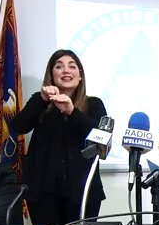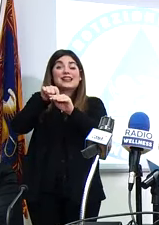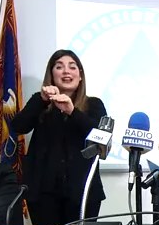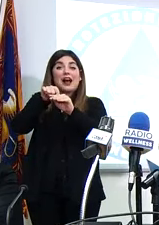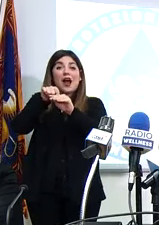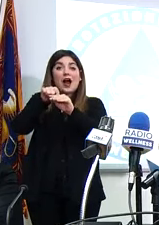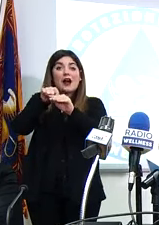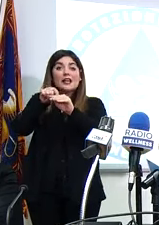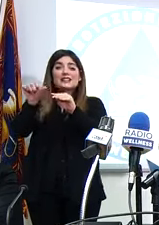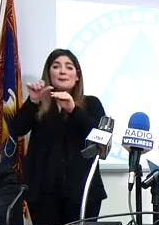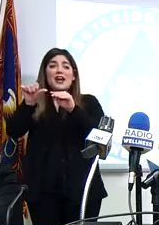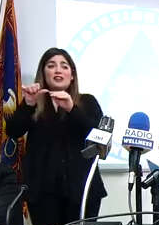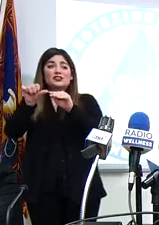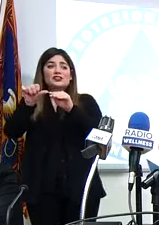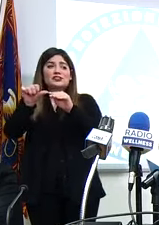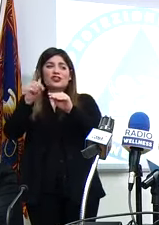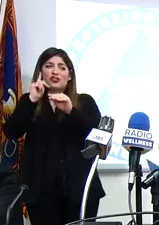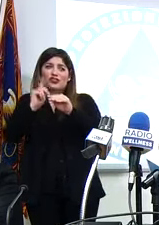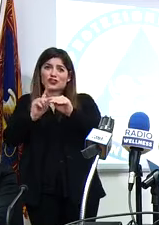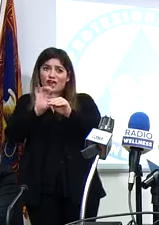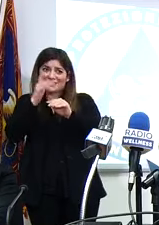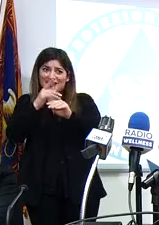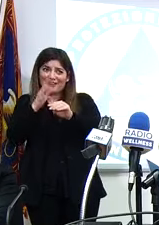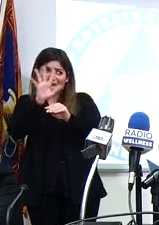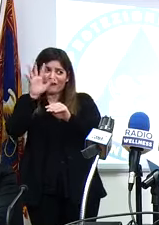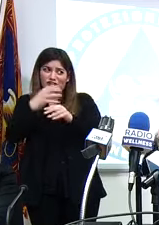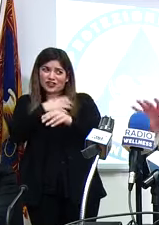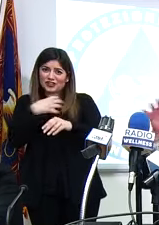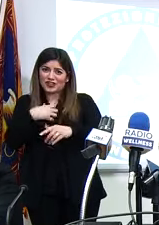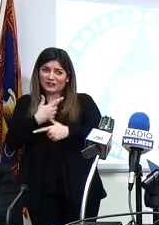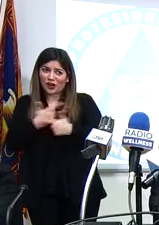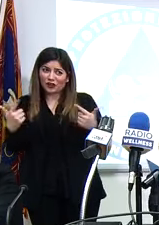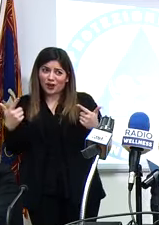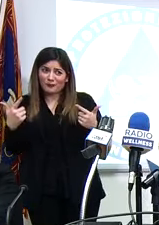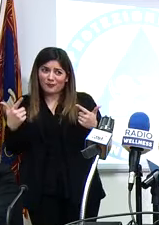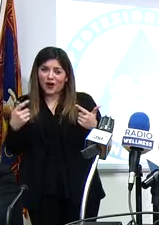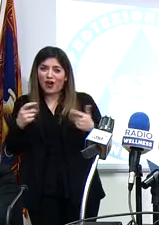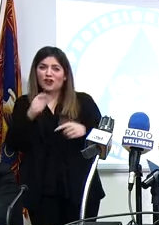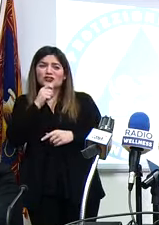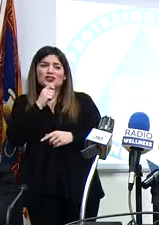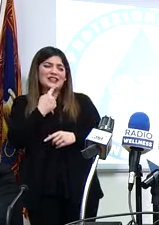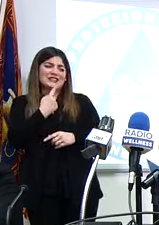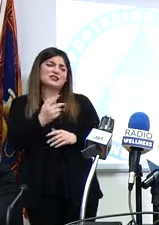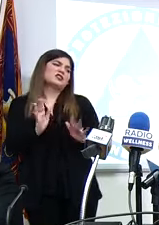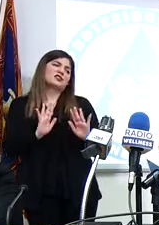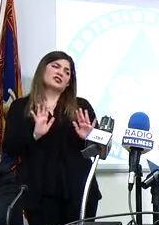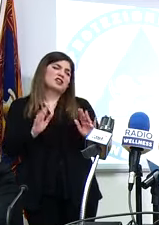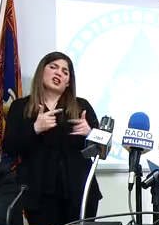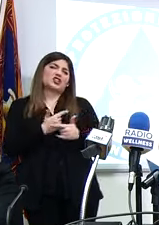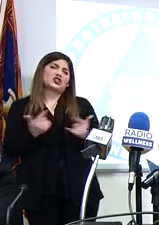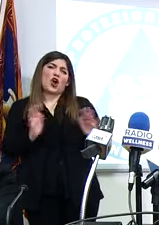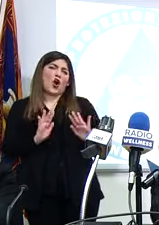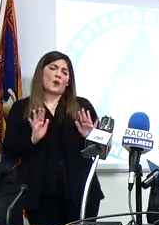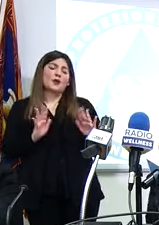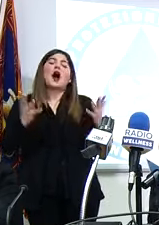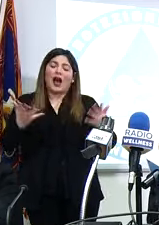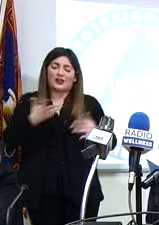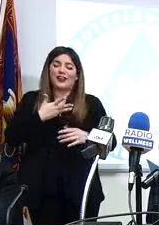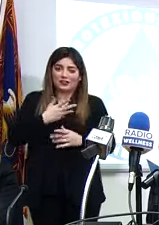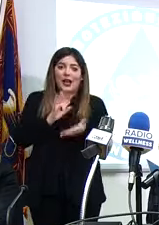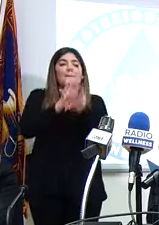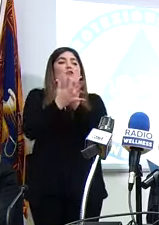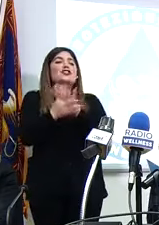asparagina. Adesso non so, non sto entrando nel tecnico, allora tolgo il tecnico, dico che ha ben 8 mutazioni, ma ne